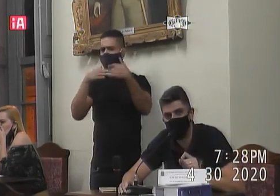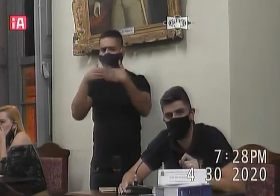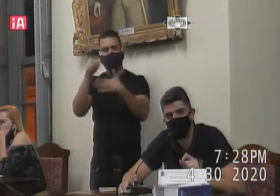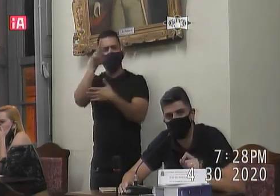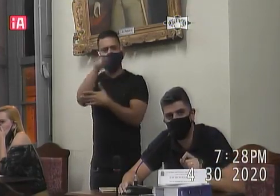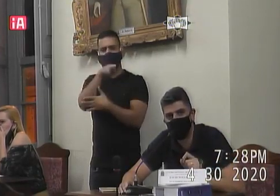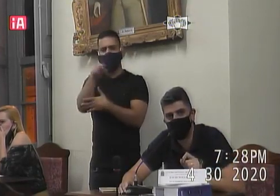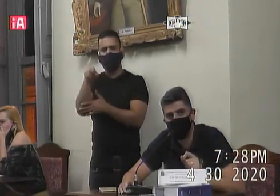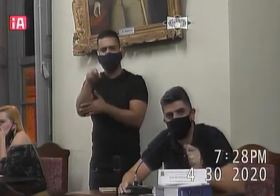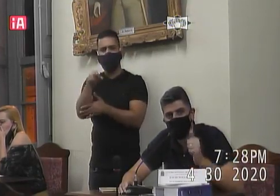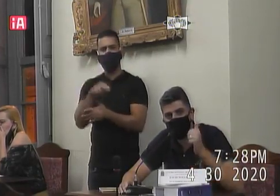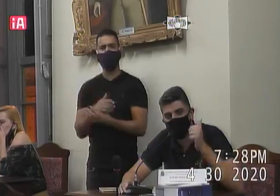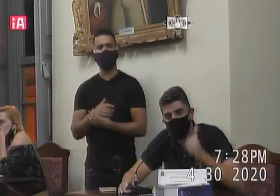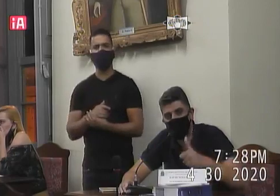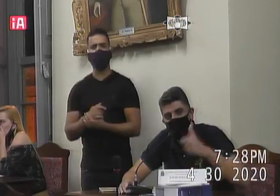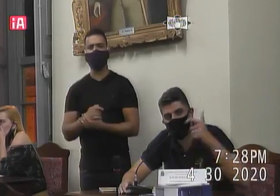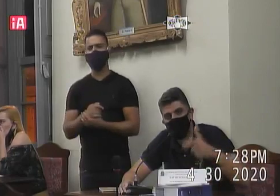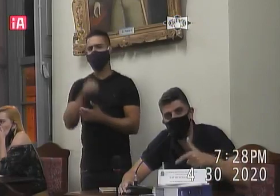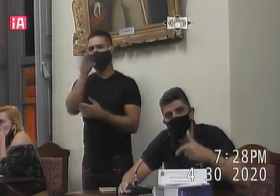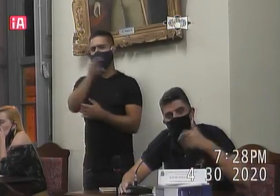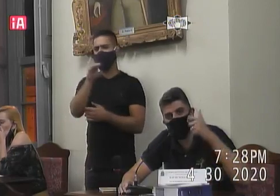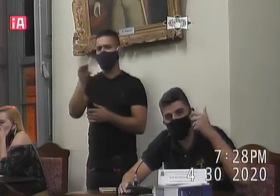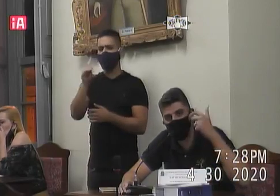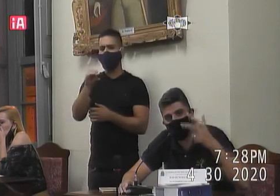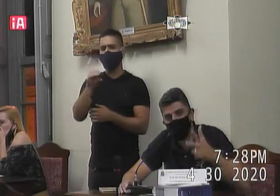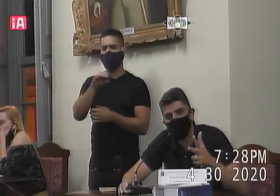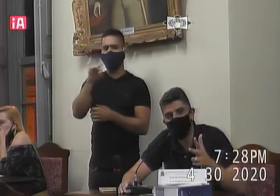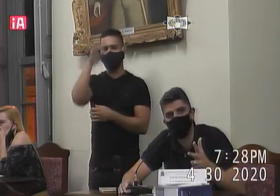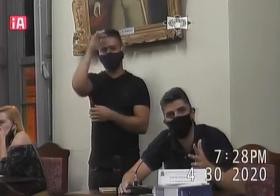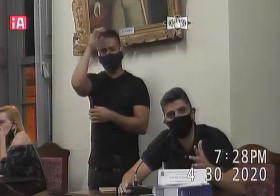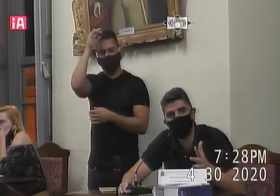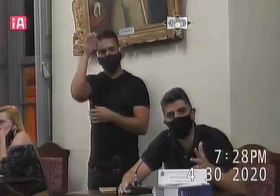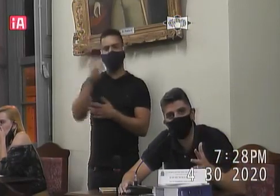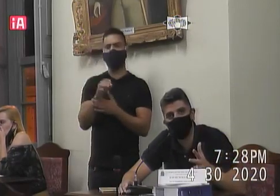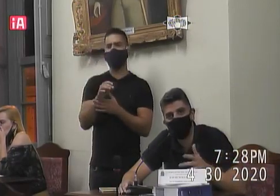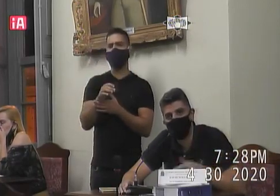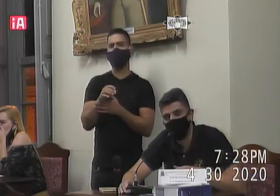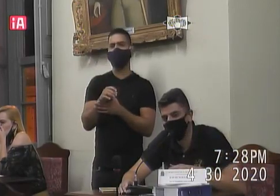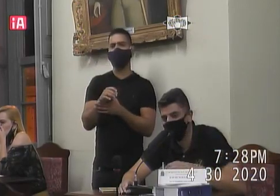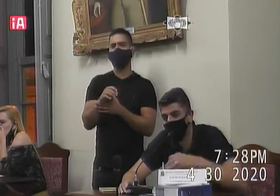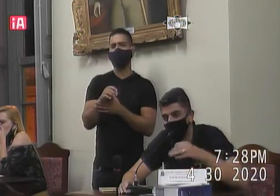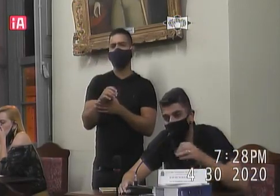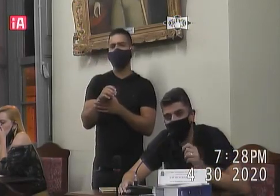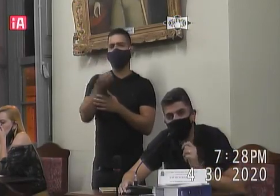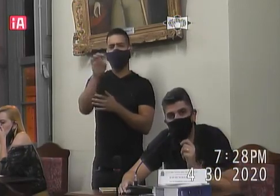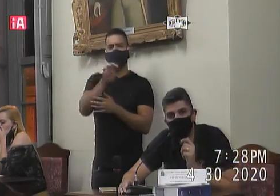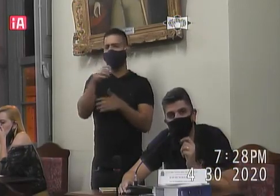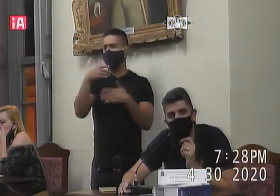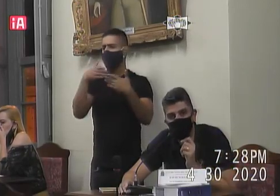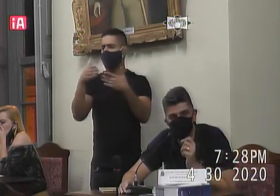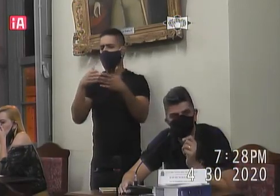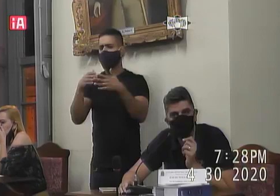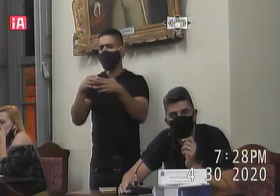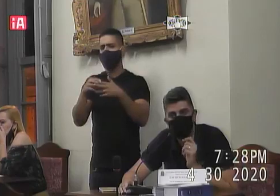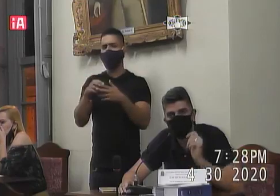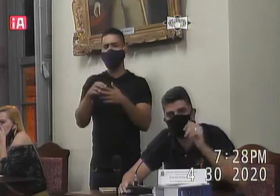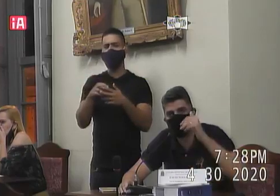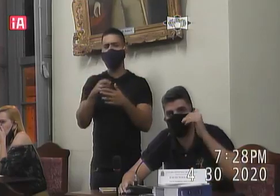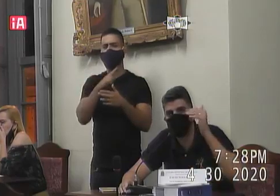que for, católico, espírita, protestante, qualquer religião urbana,